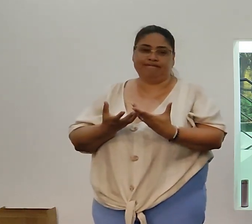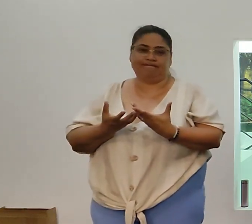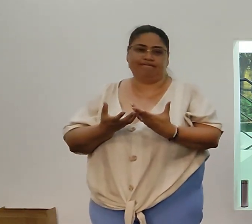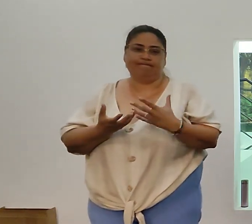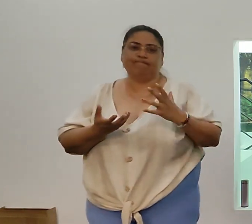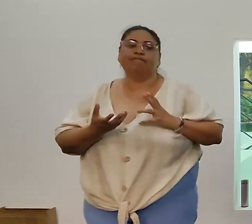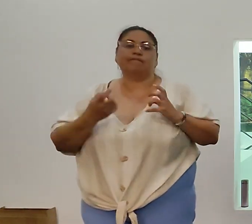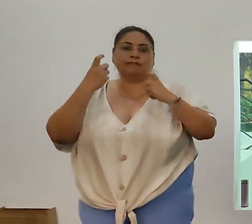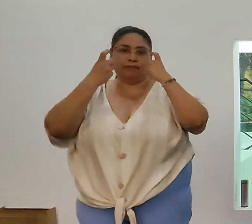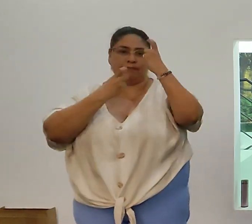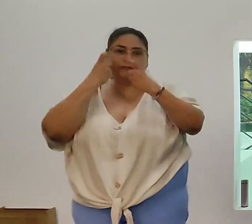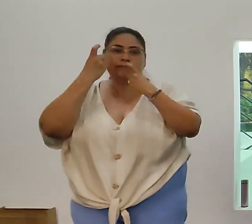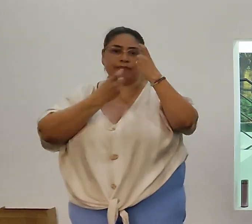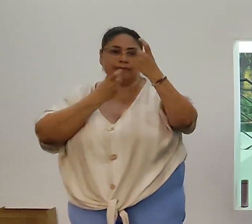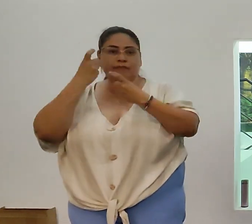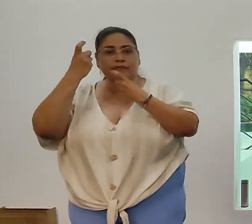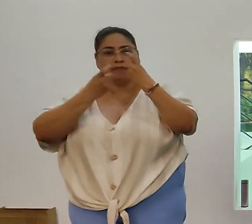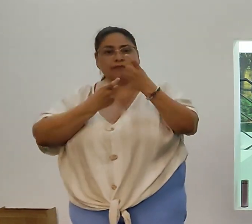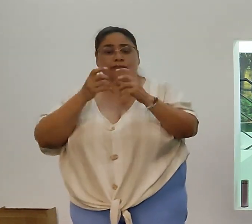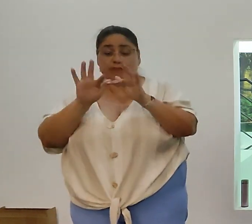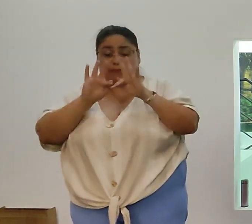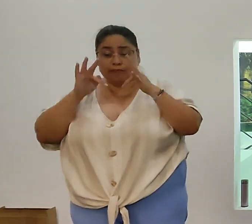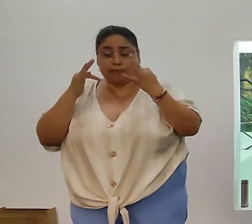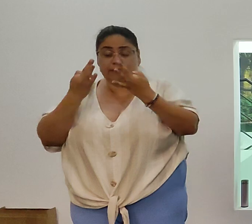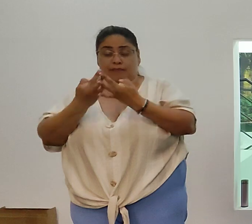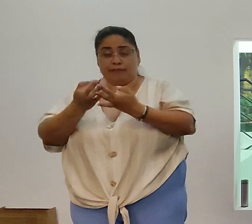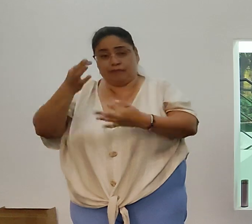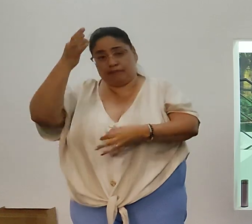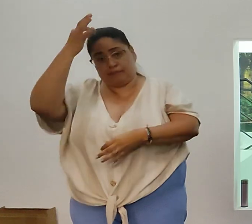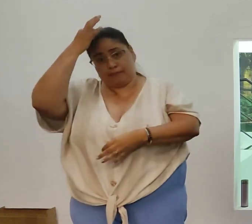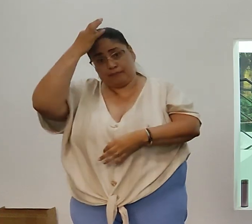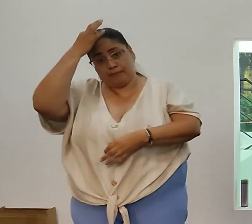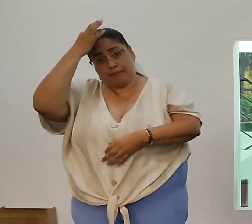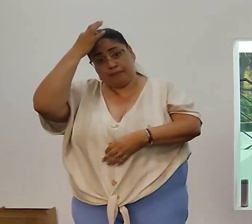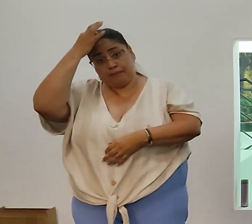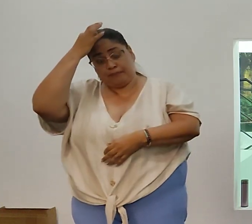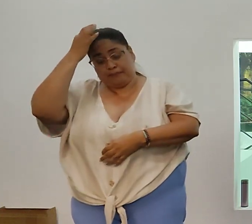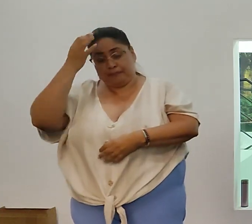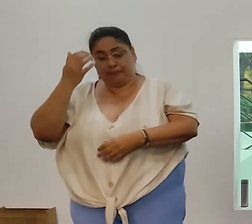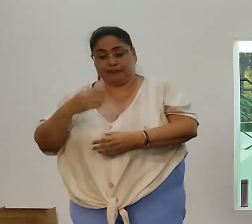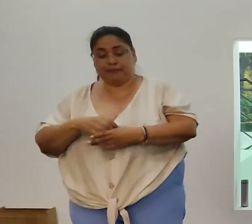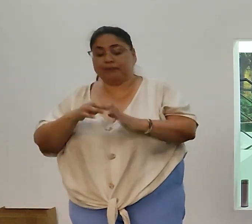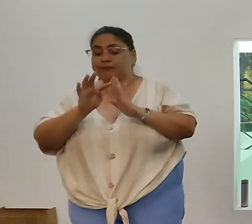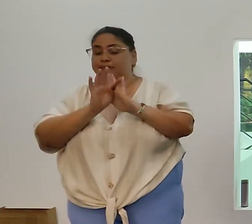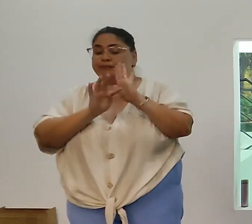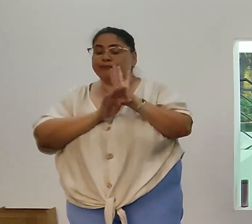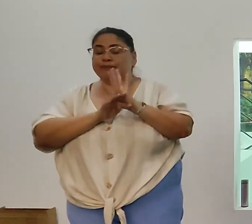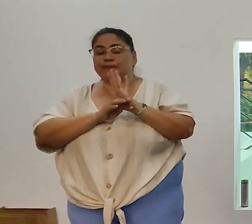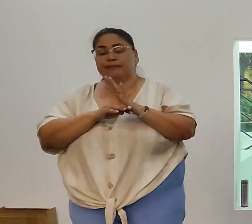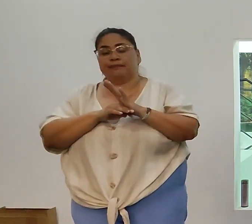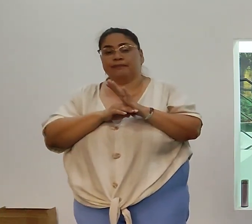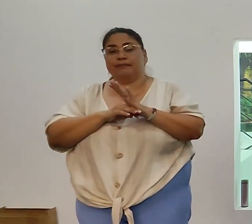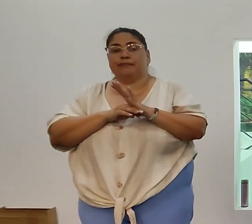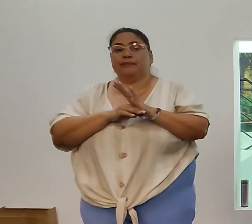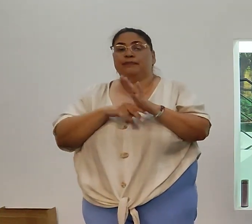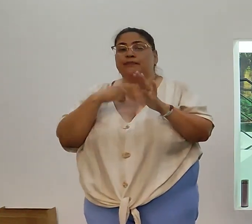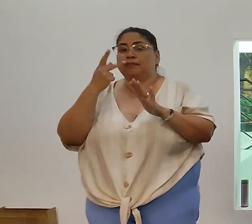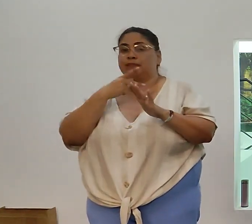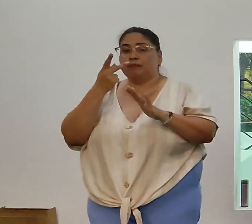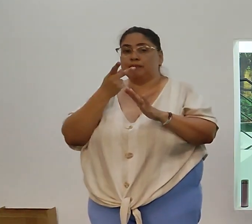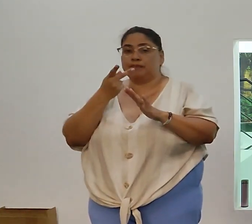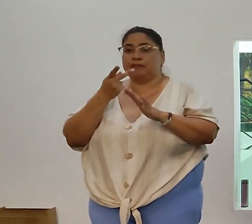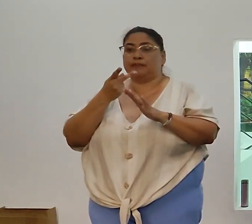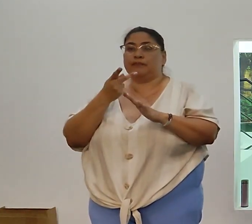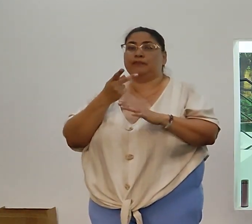agora se preocupa com a vida espiritual da sua família. O texto não diz, mas não é muito difícil de nós entendermos que enquanto ele